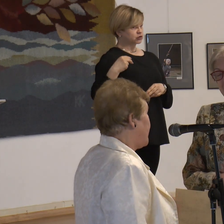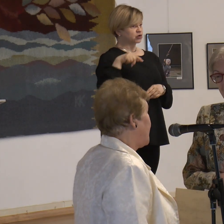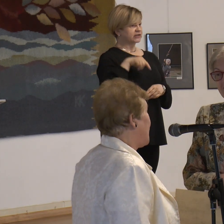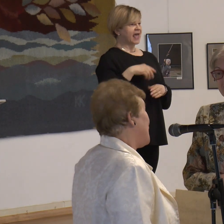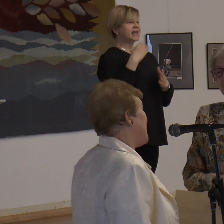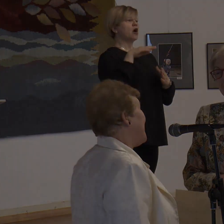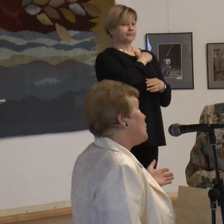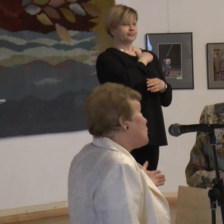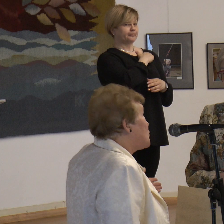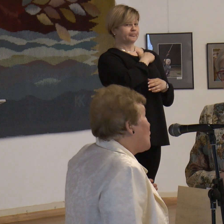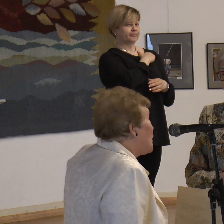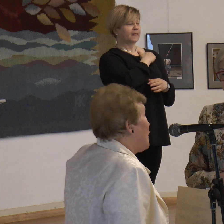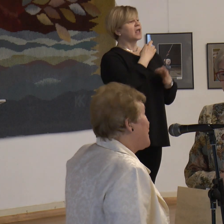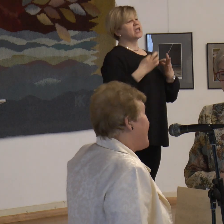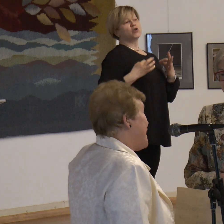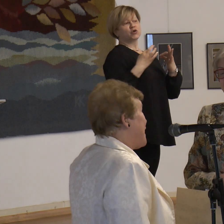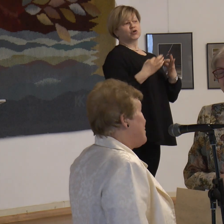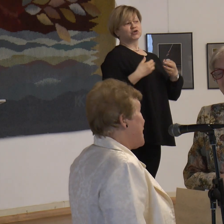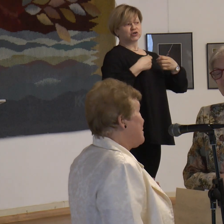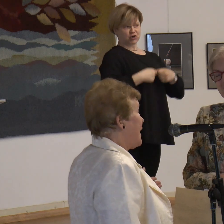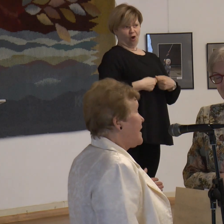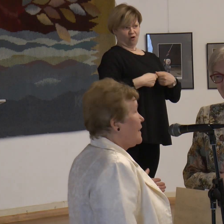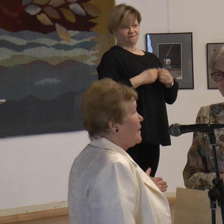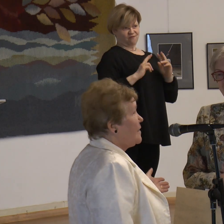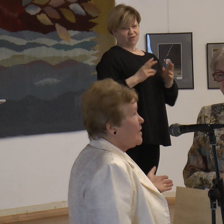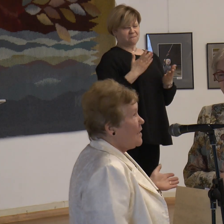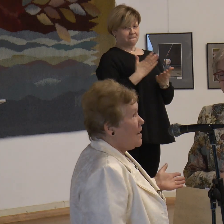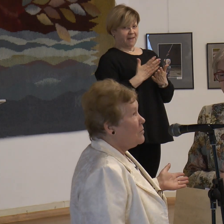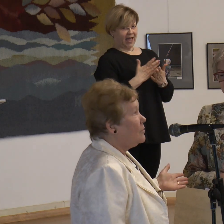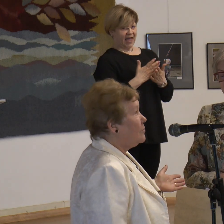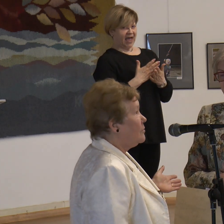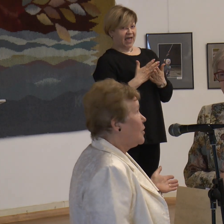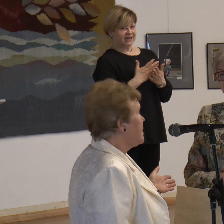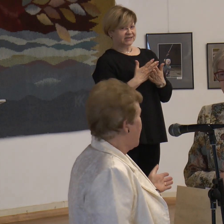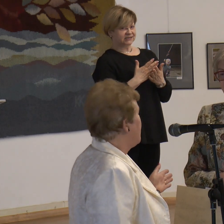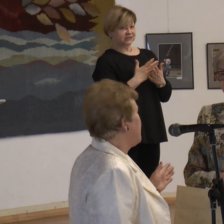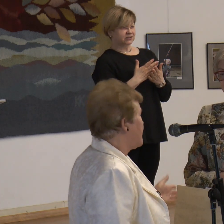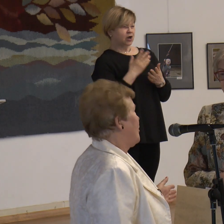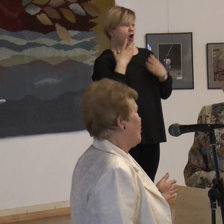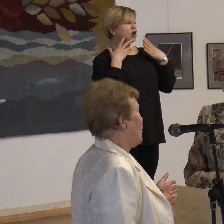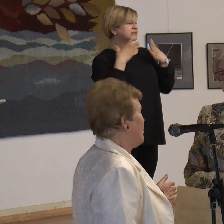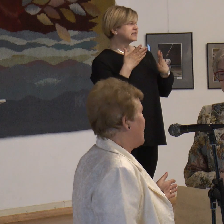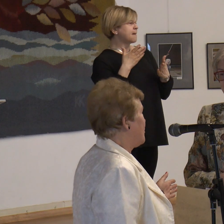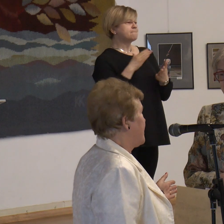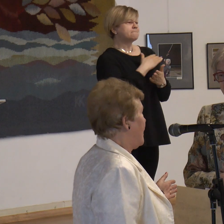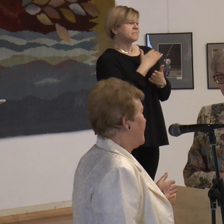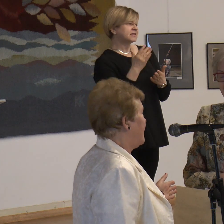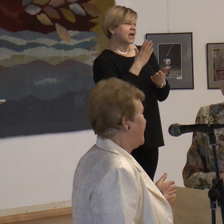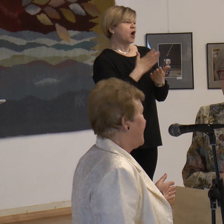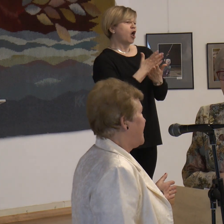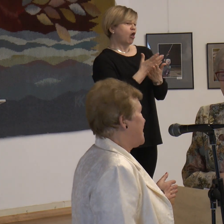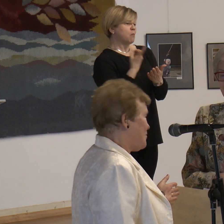a feladatra. Egy örökös tagja vagy lényegében, mert szinte azt hiszem, hogy minden alkalommal